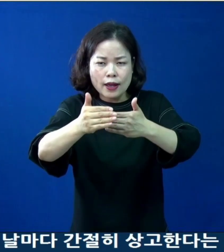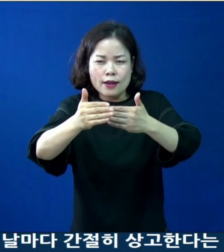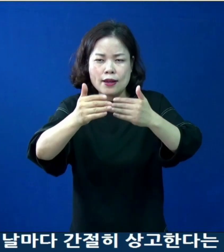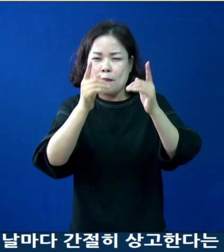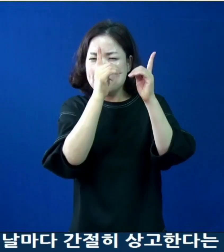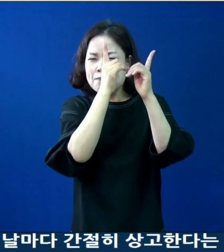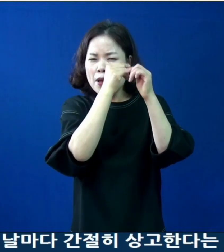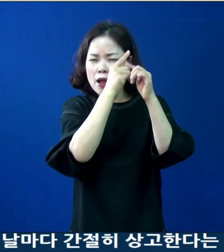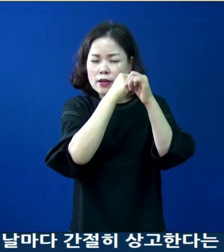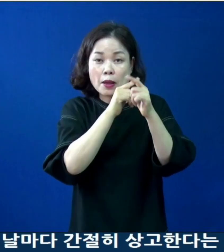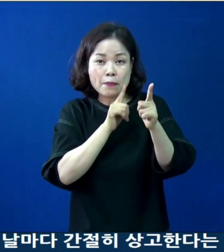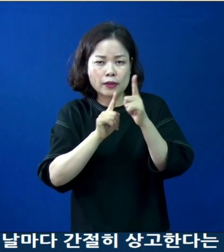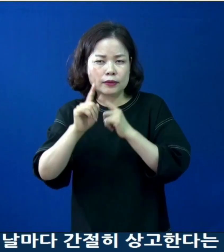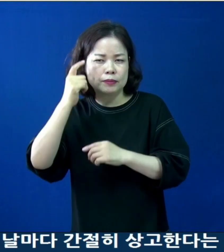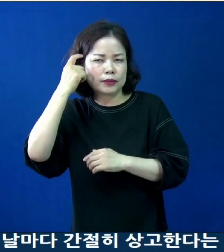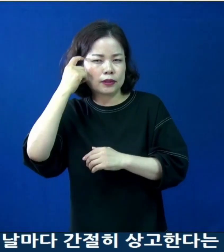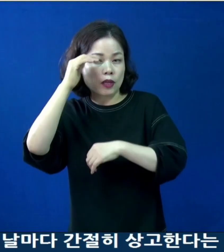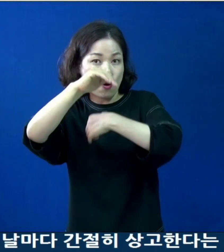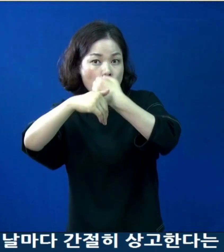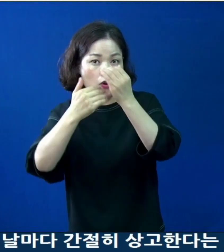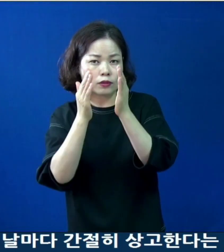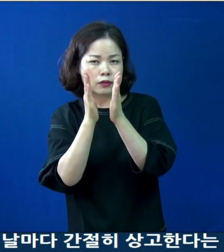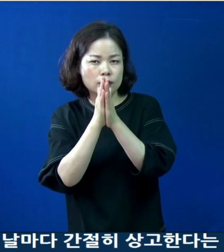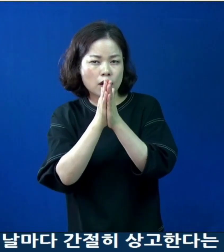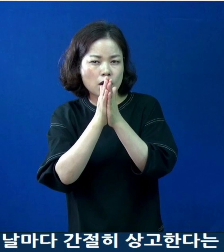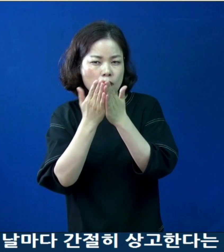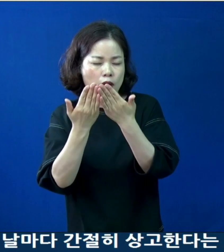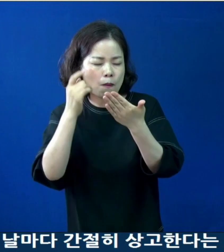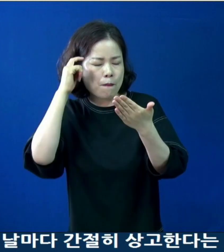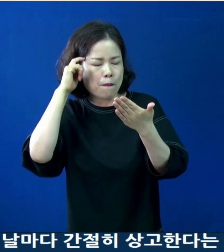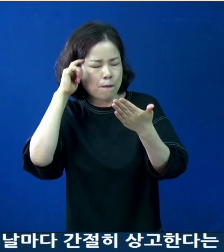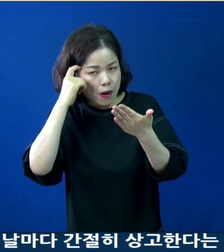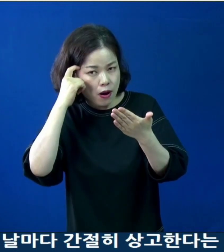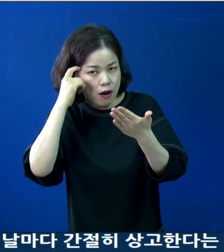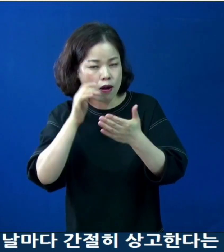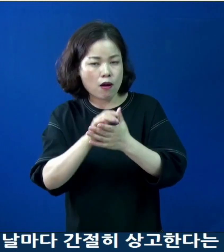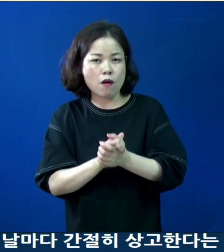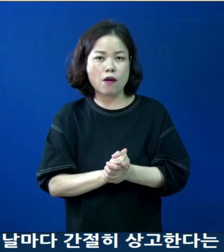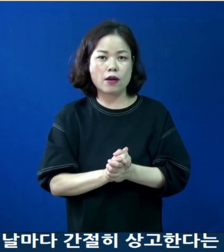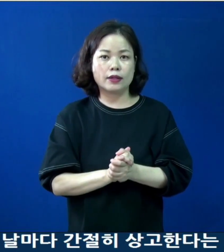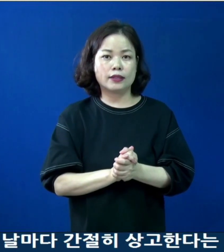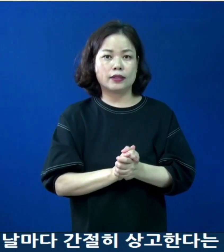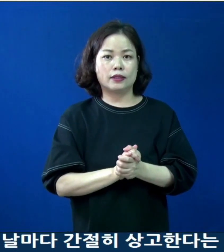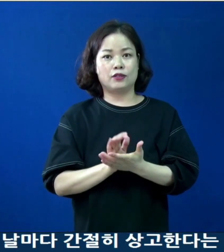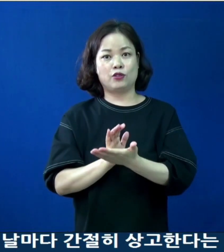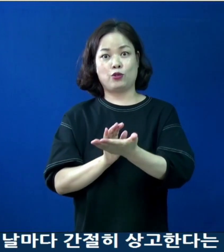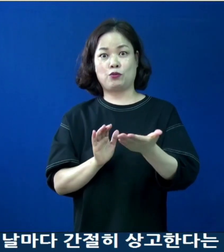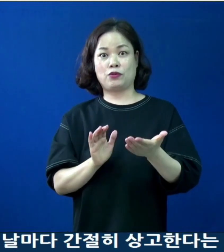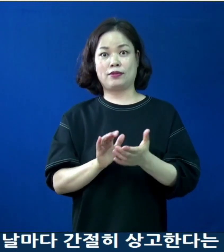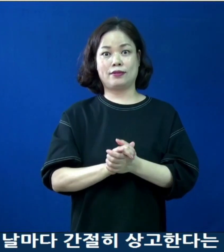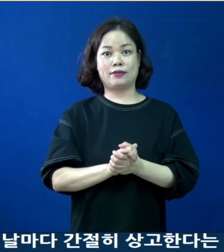날마다 말씀을, 성경을 상고하고 이 말입니다. 여러분,